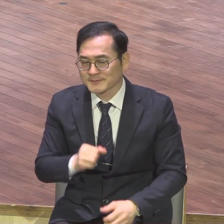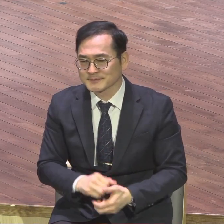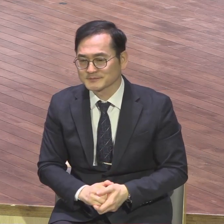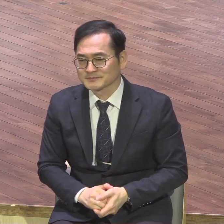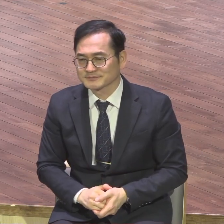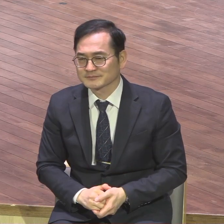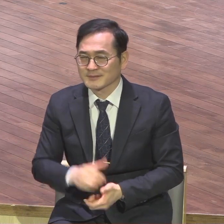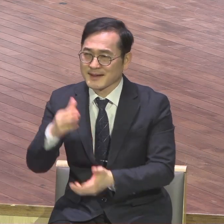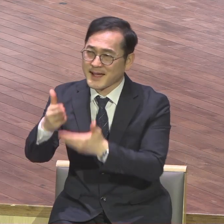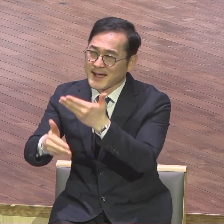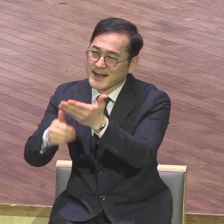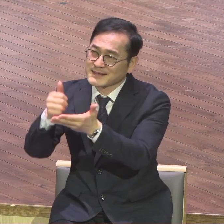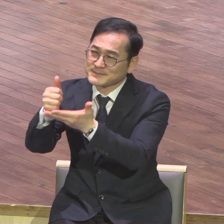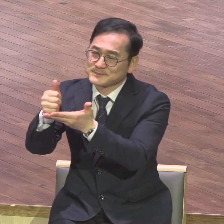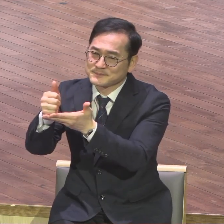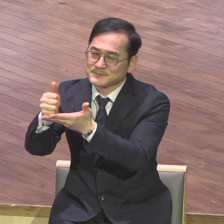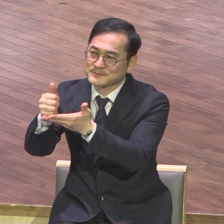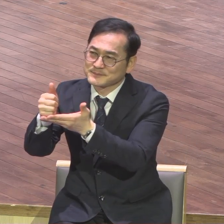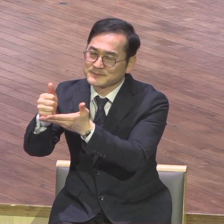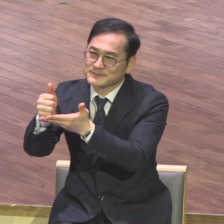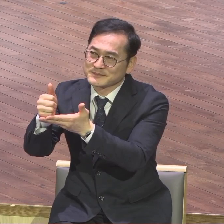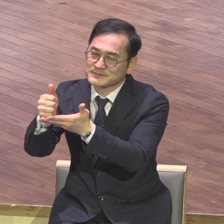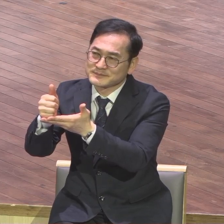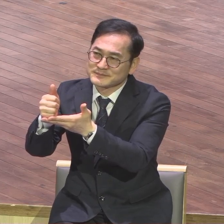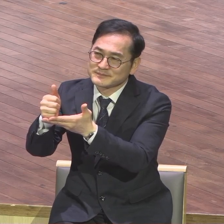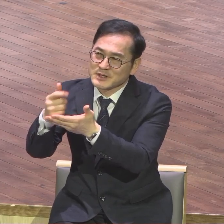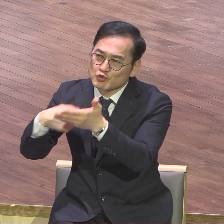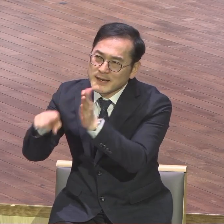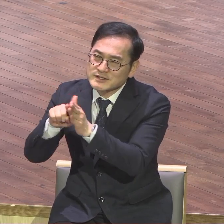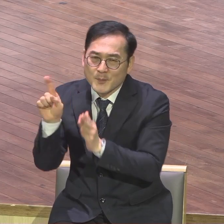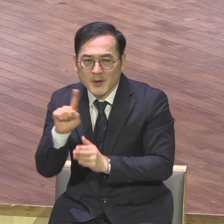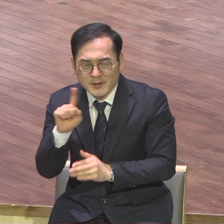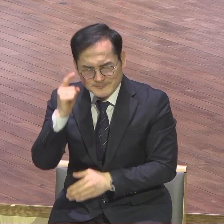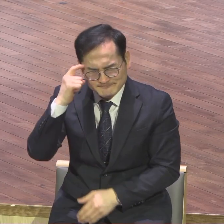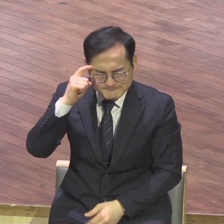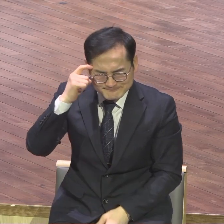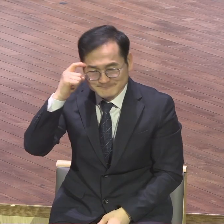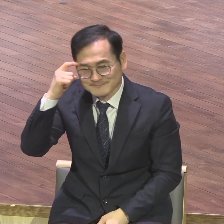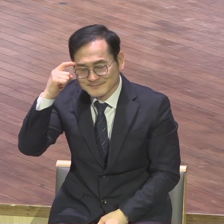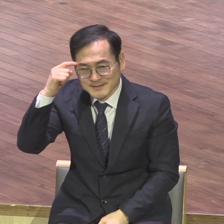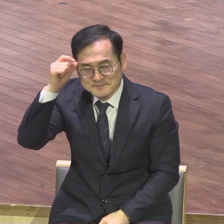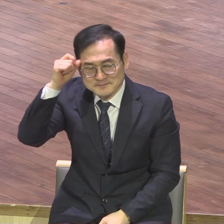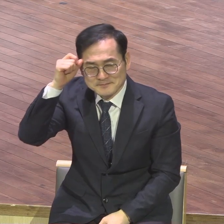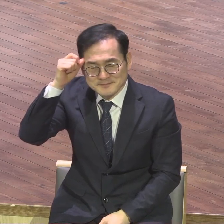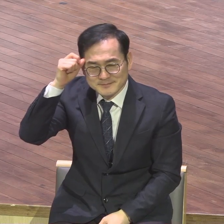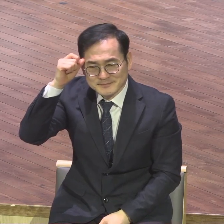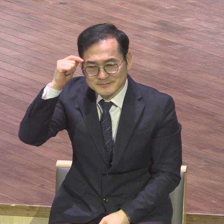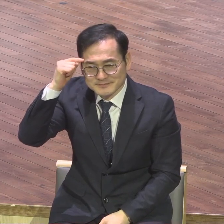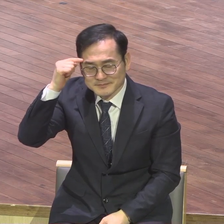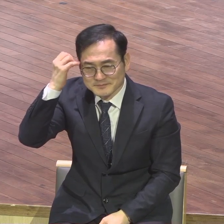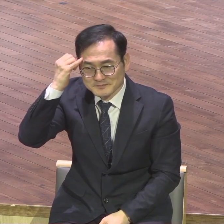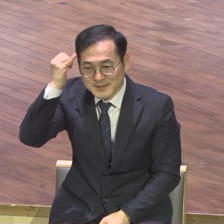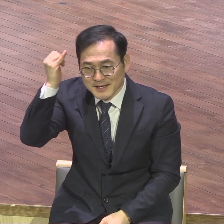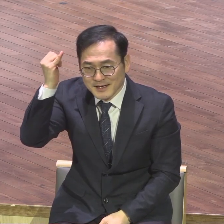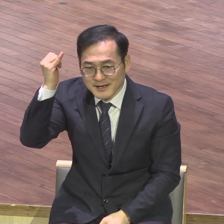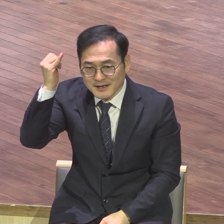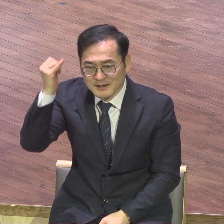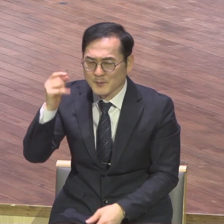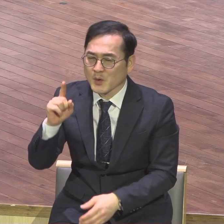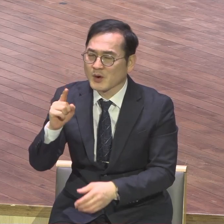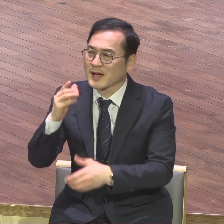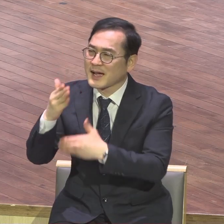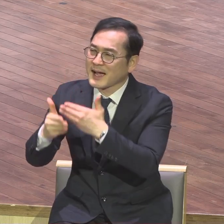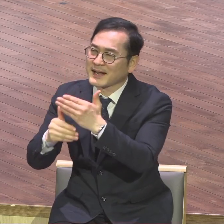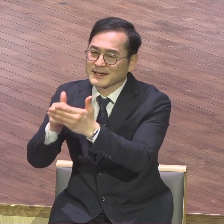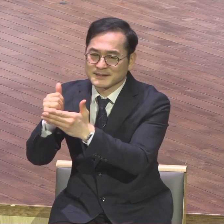대한 위대한 생각, 그게 뭐예요? 하나님이 이 시대적으로 주신 언약입니다. 지금 우리 교회 시간표로는